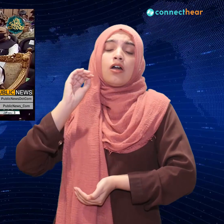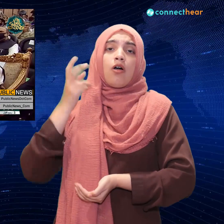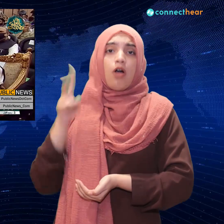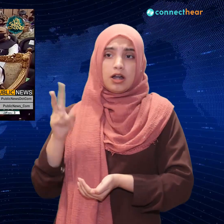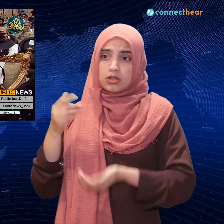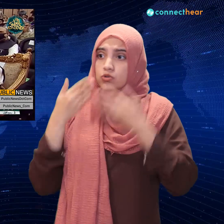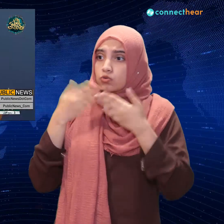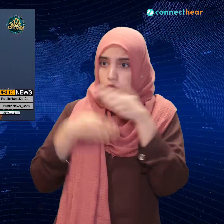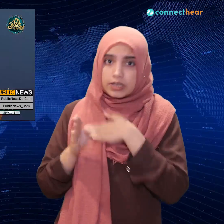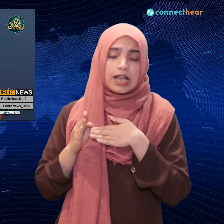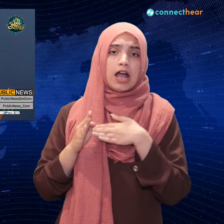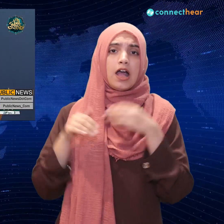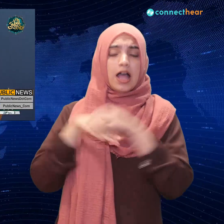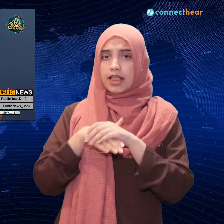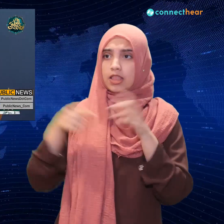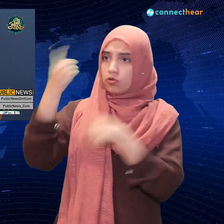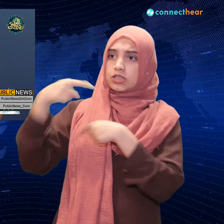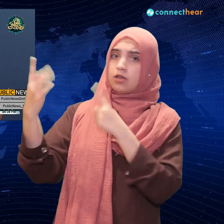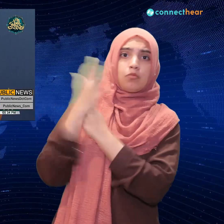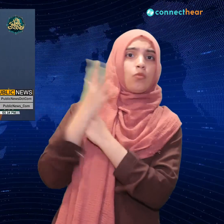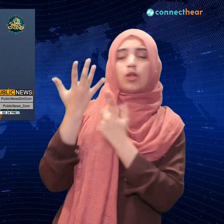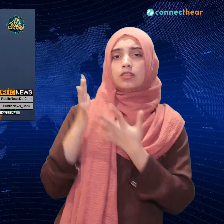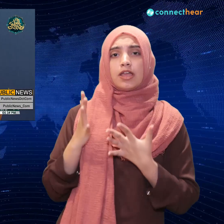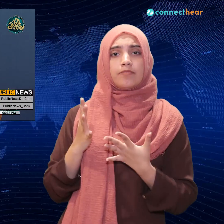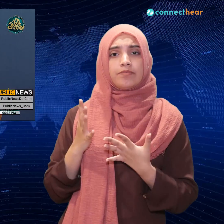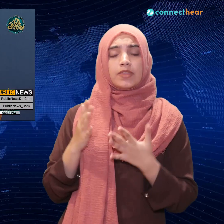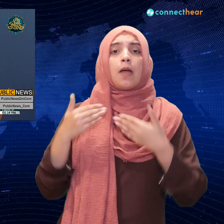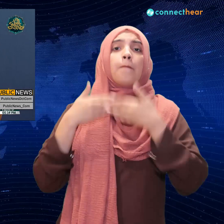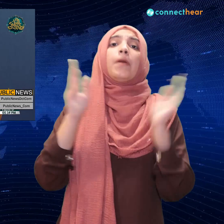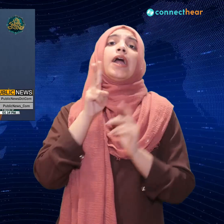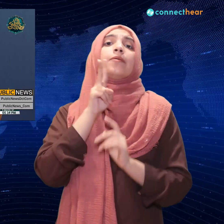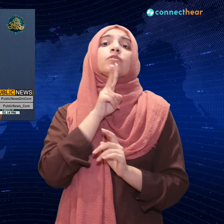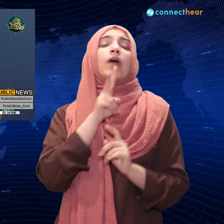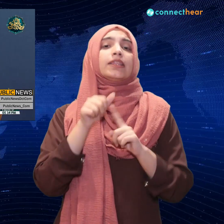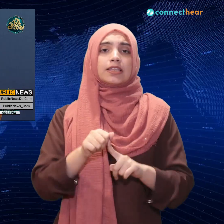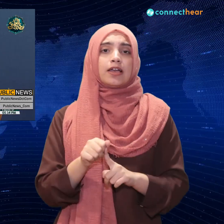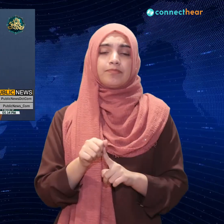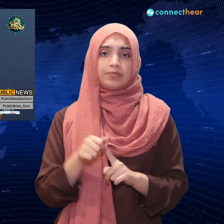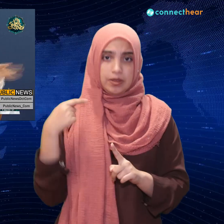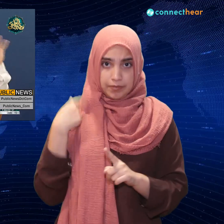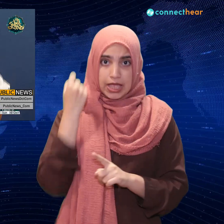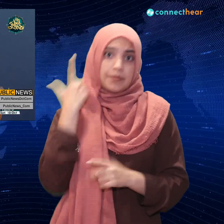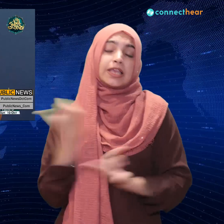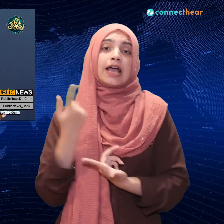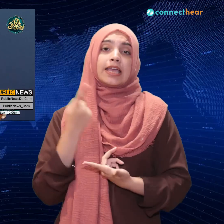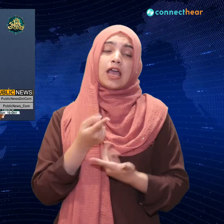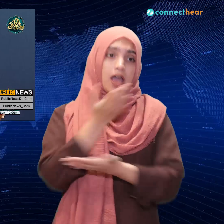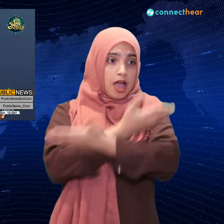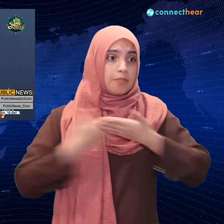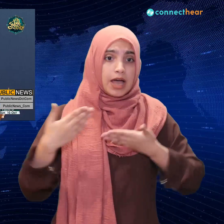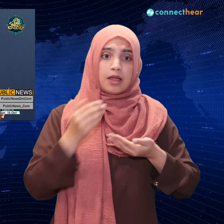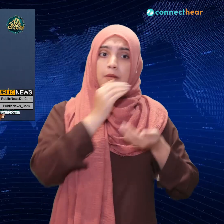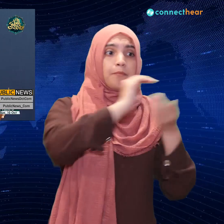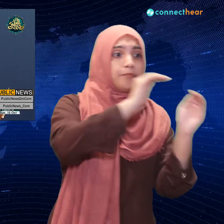گئی؟ سب سے بڑی جو چیز ہے، اور آپ کو میں یقین دلاتا ہوں کہ ابھی تک ہماری 95% بچوں کو یہ پتہ ہی